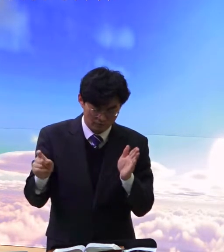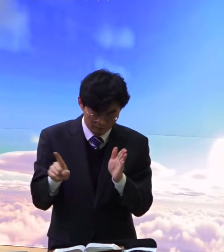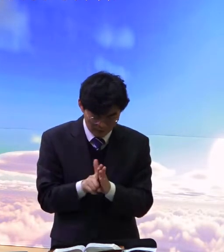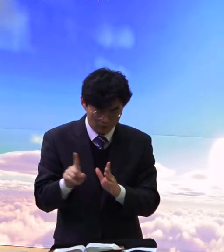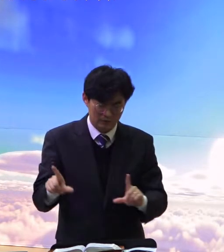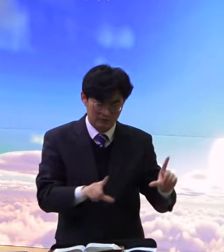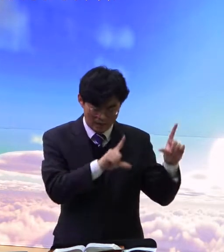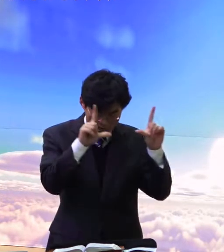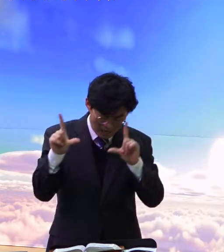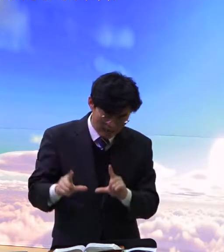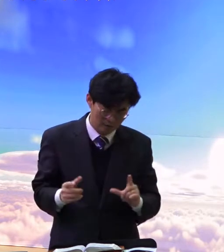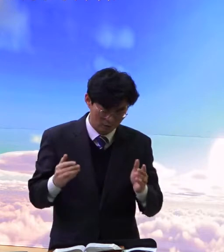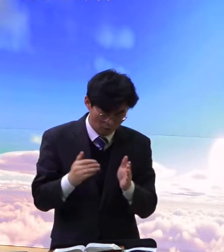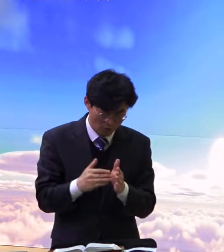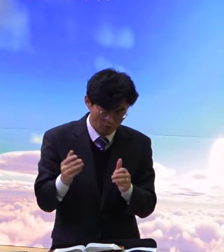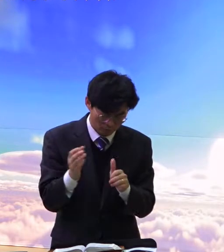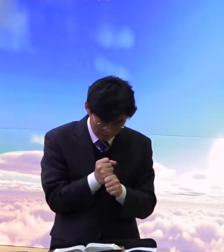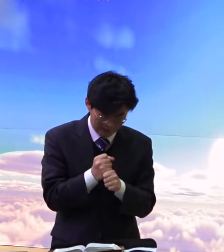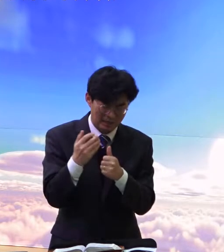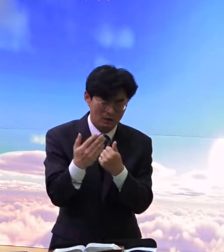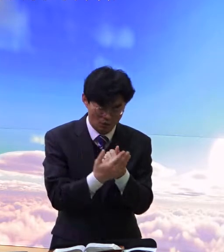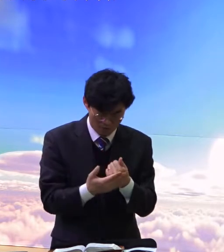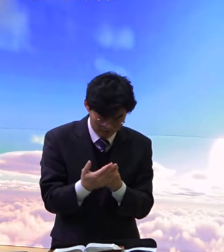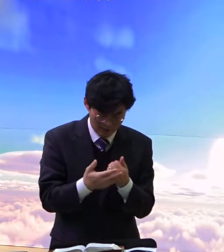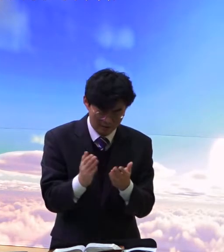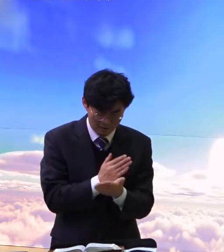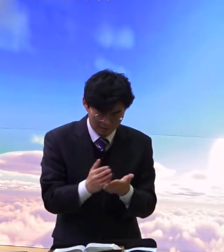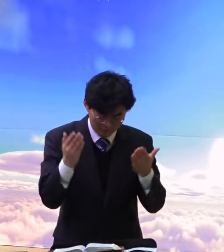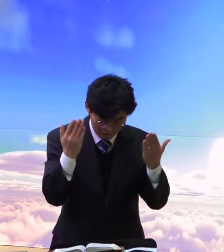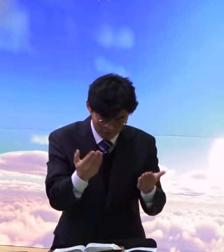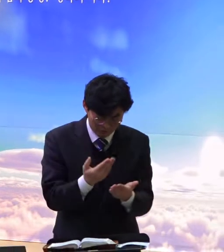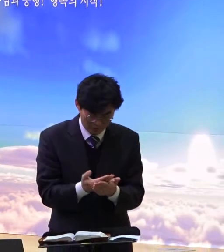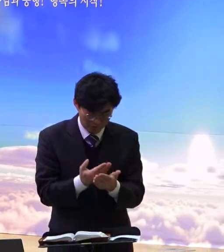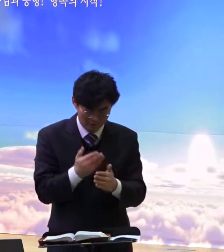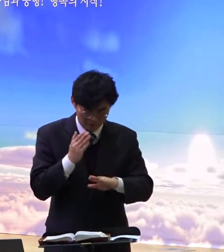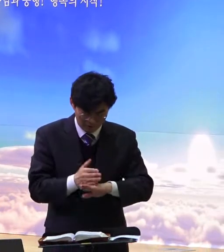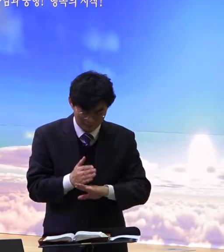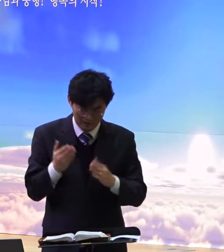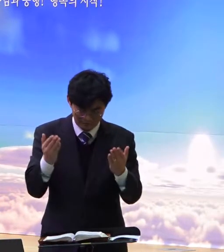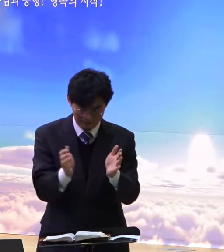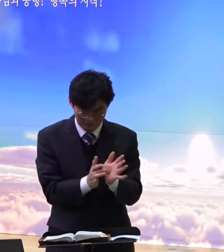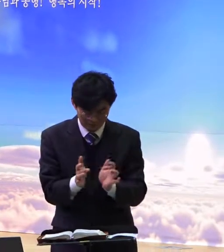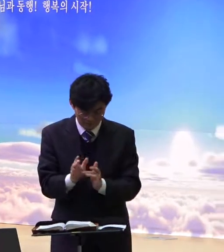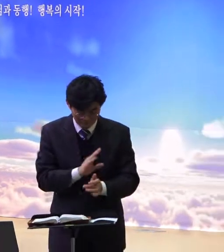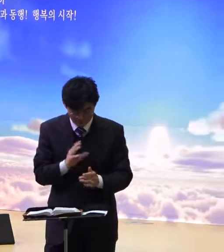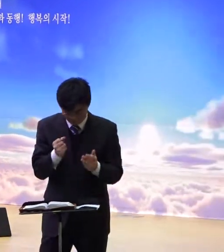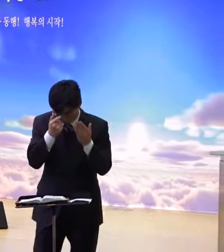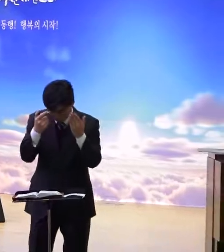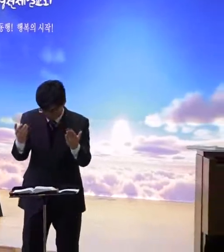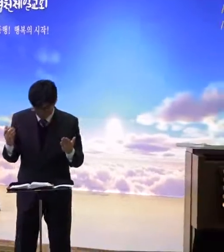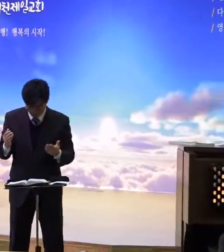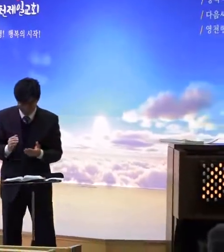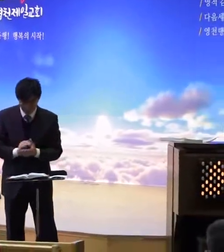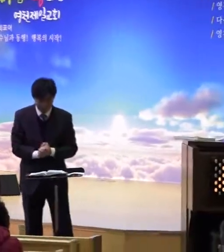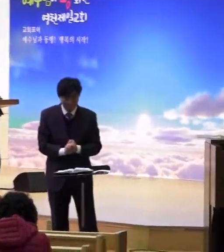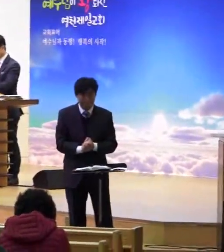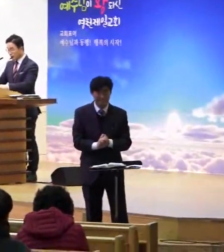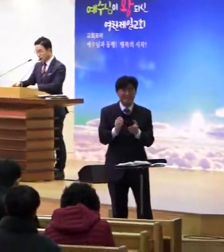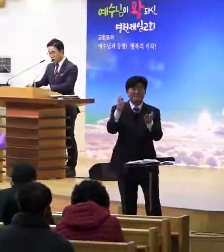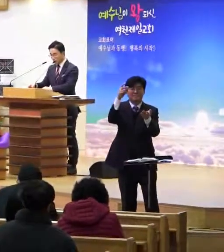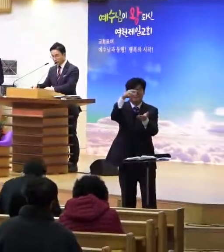은혜 베풀어 주시옵소서. 감사드리며 예수님의 이름으로 기도합니다. 아멘. 이제 다 같이